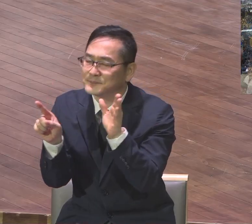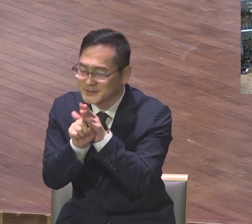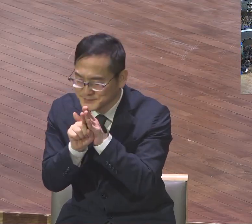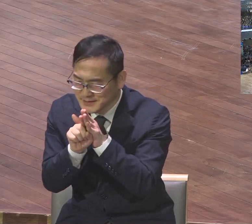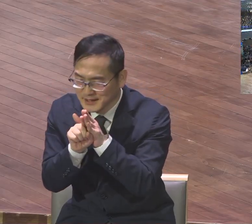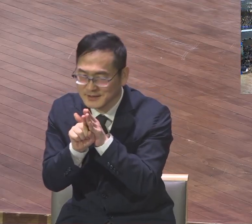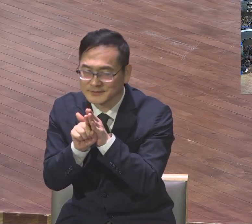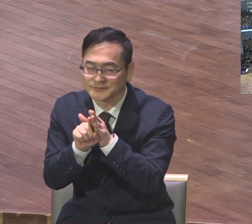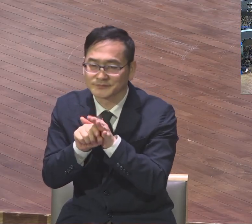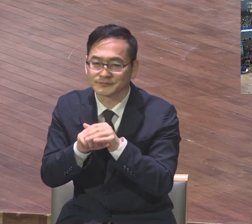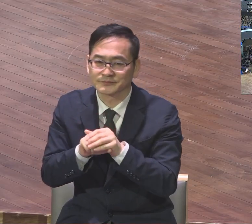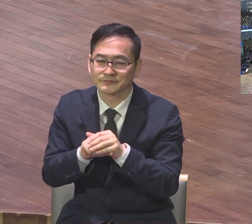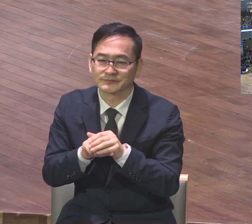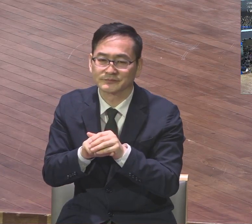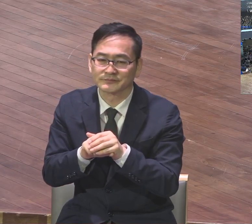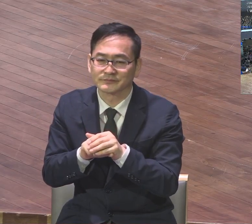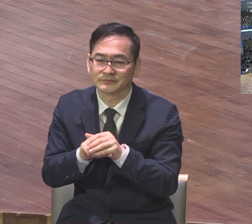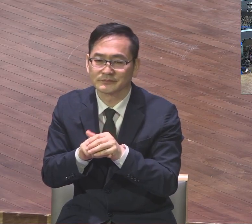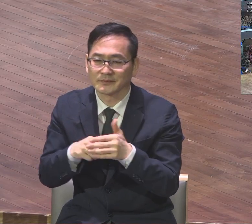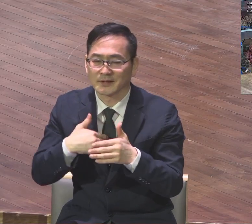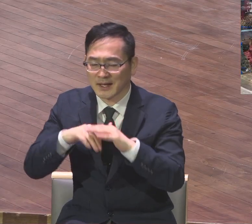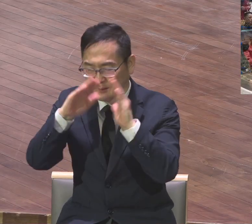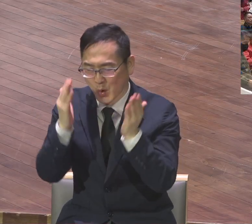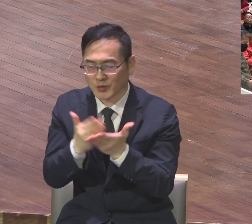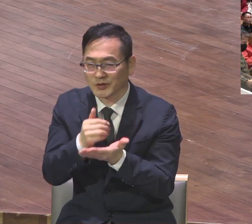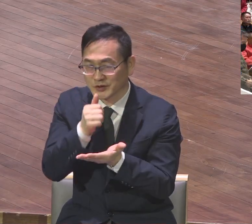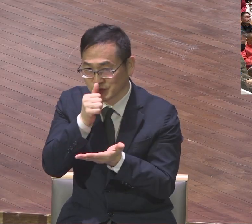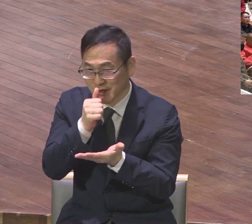믿습니다. 주의 모든 죄가